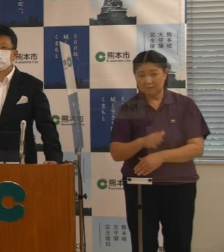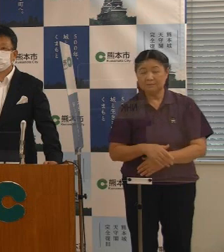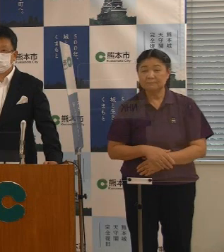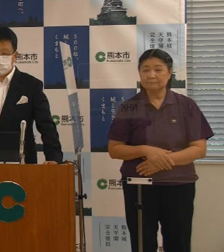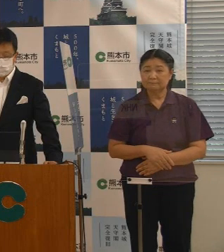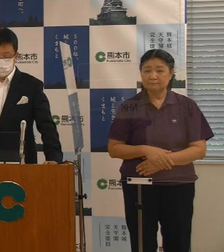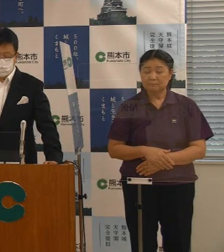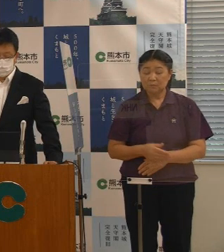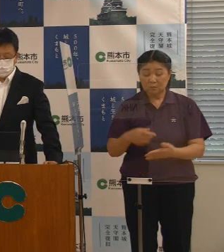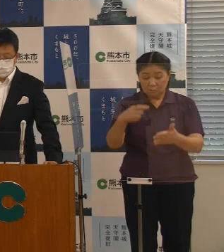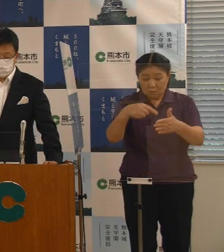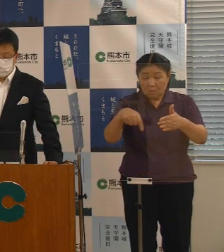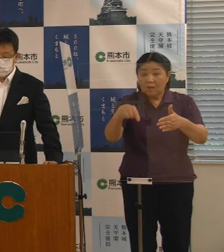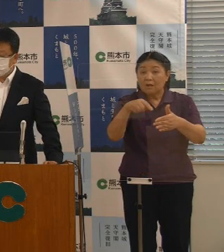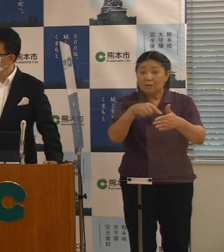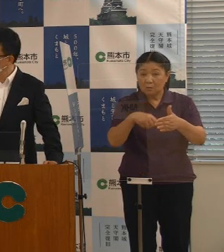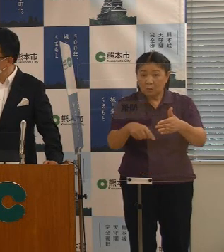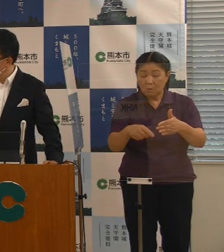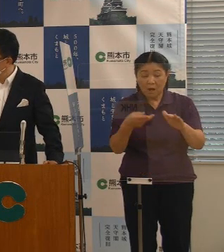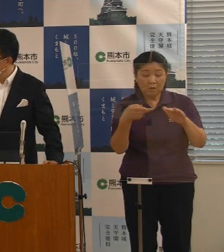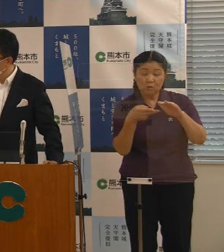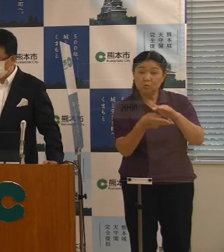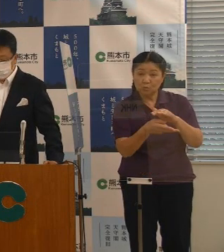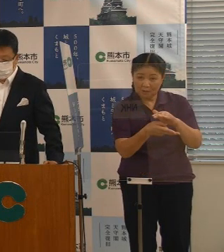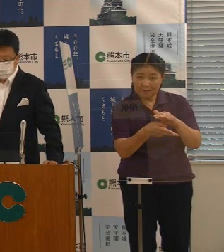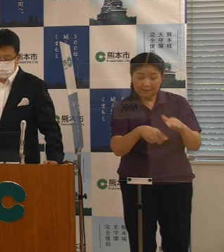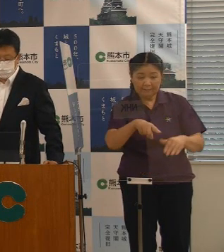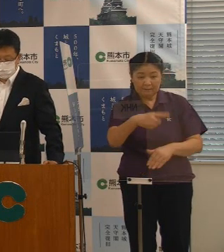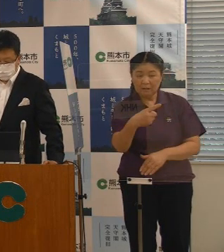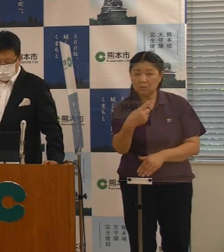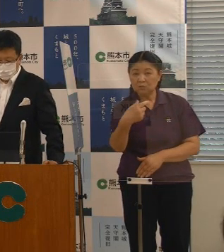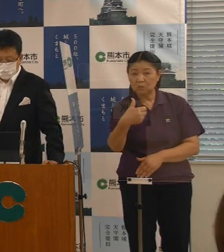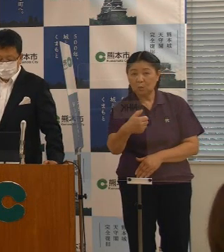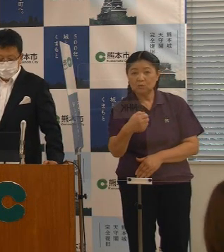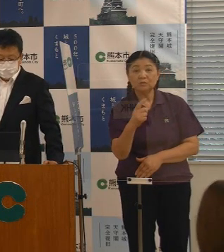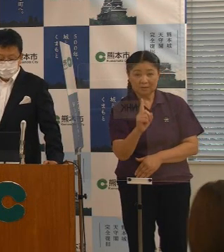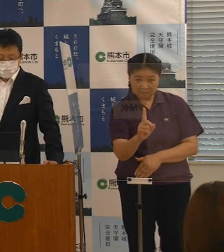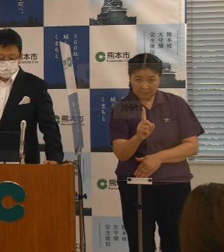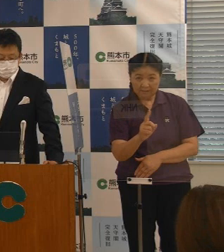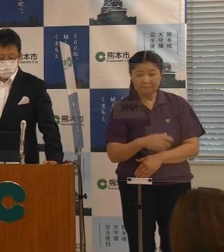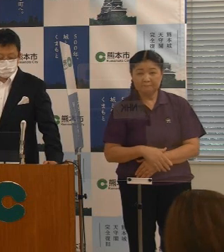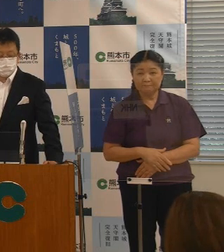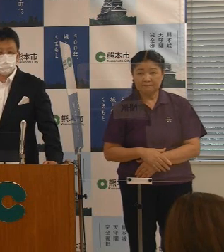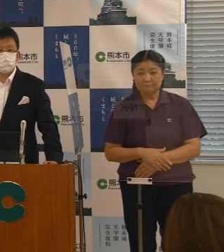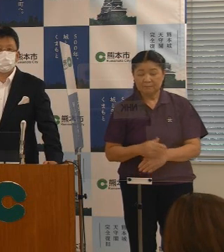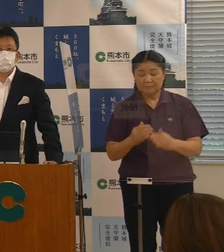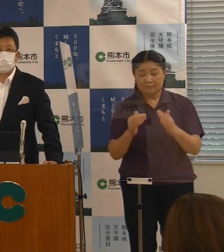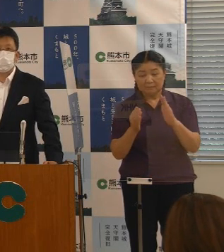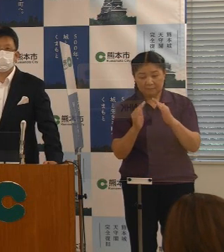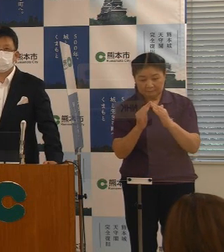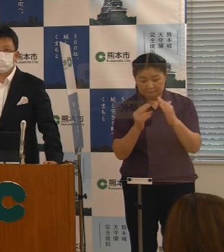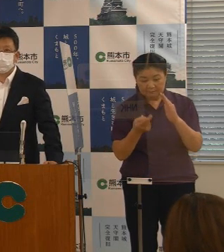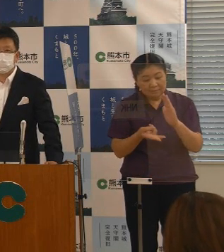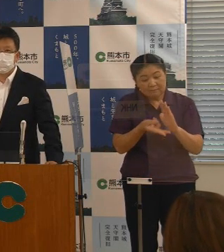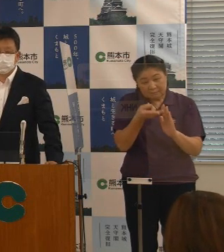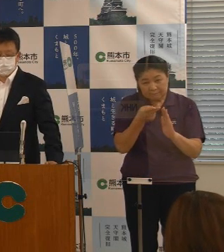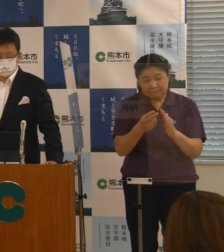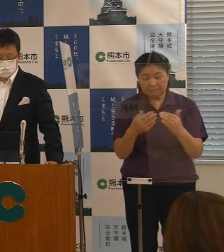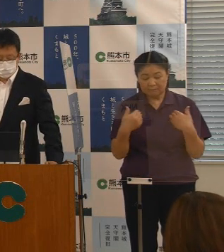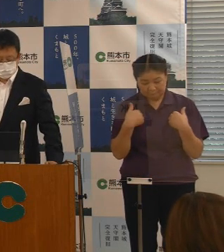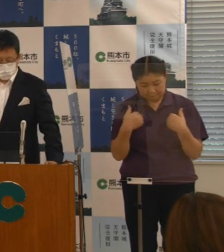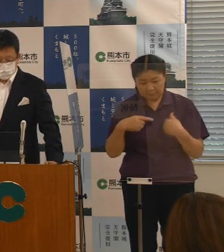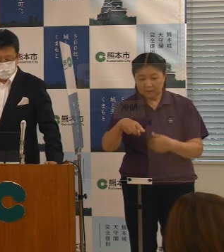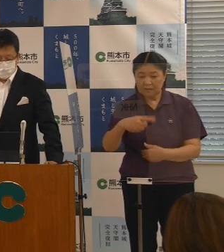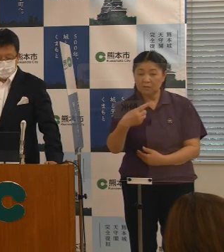その内訳ですけれども、入院が151名、宿泊療養が